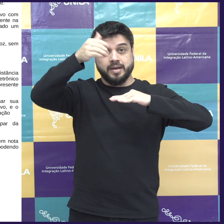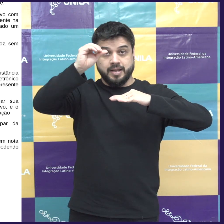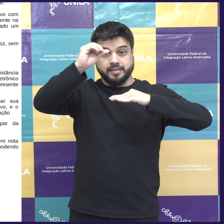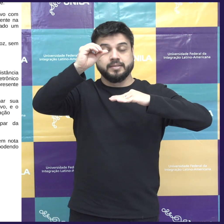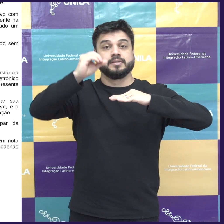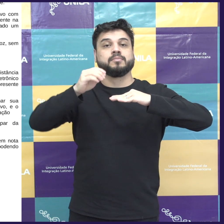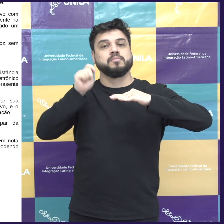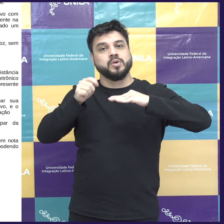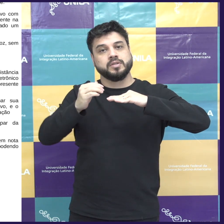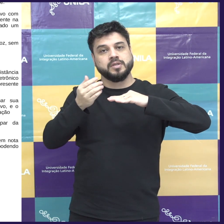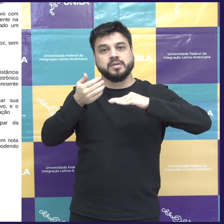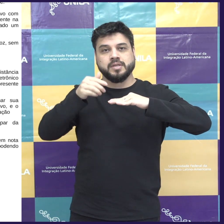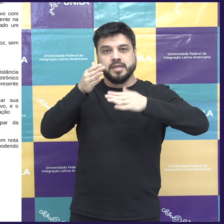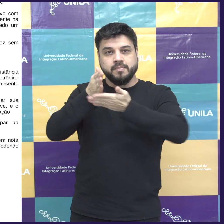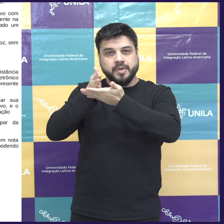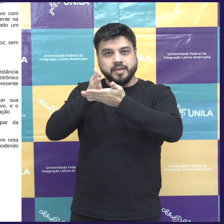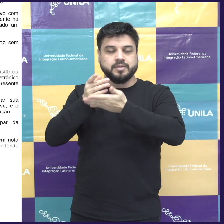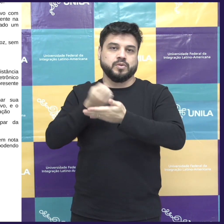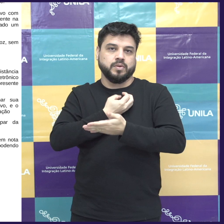fracionada.